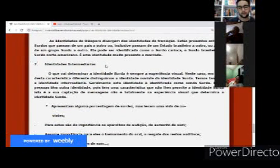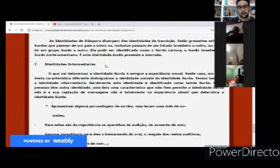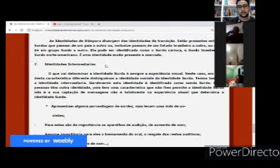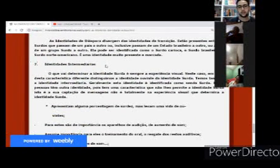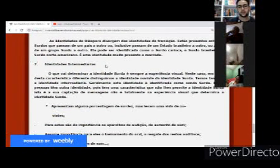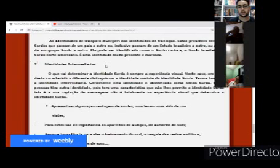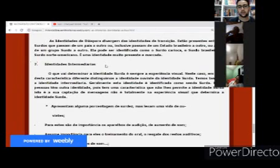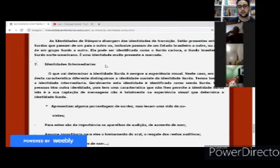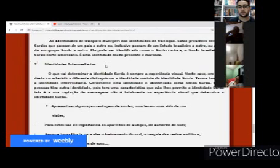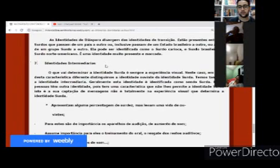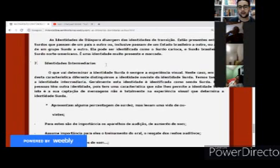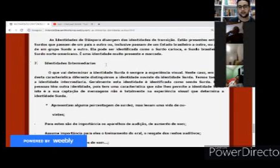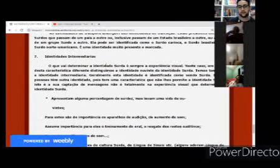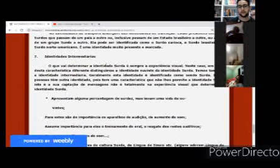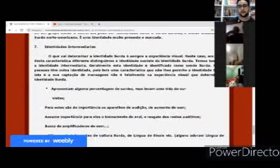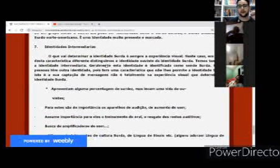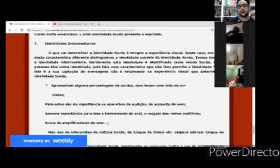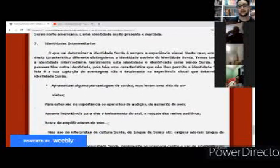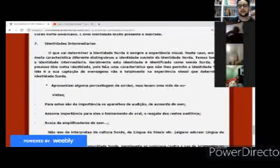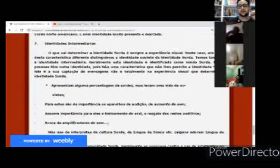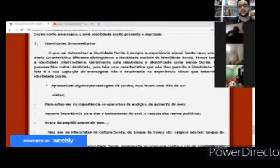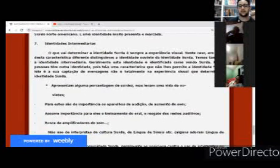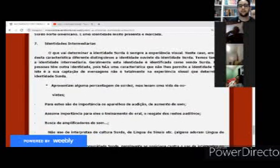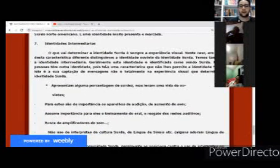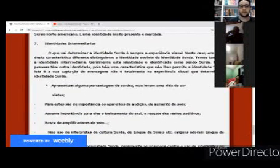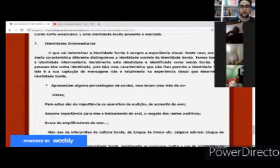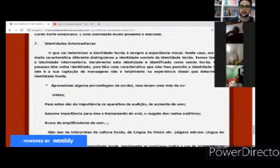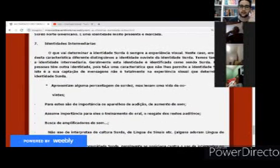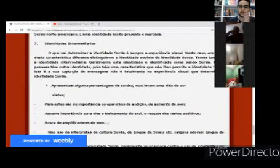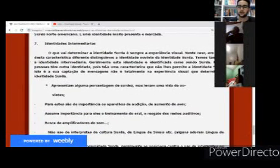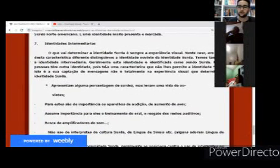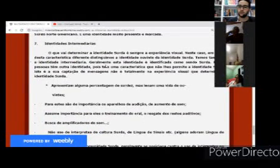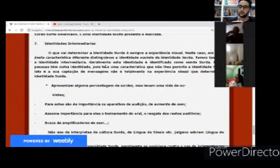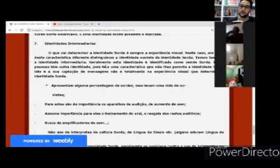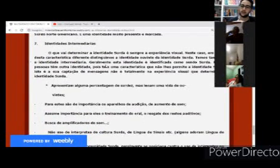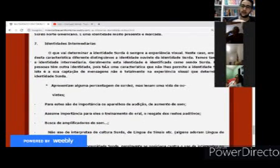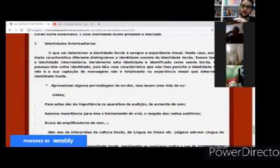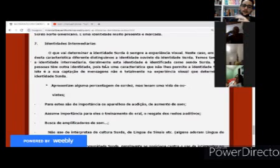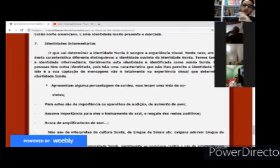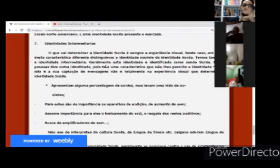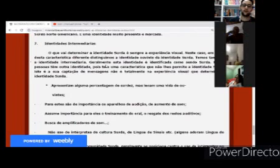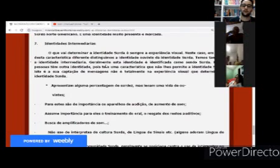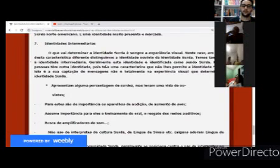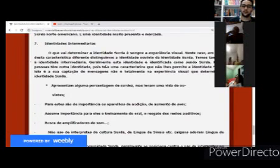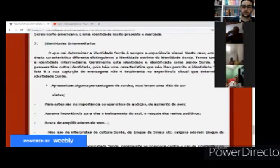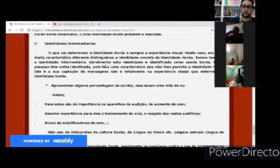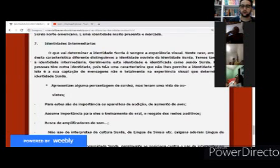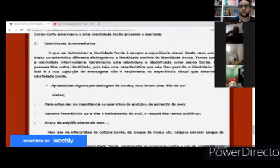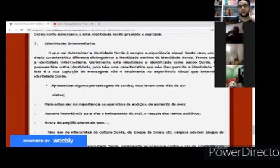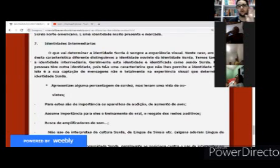a identidade intermediária, que é essa que perpassa entre as duas identidades, sendo a identidade surda ou